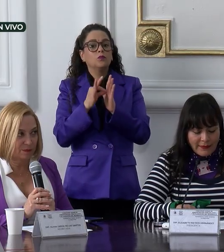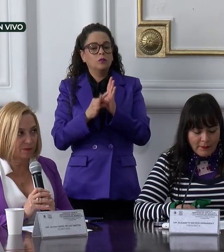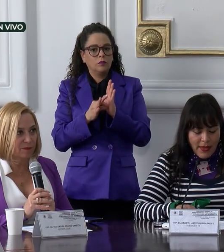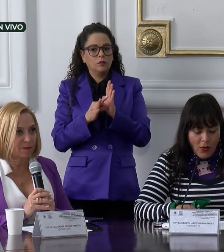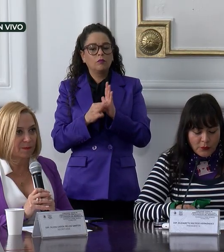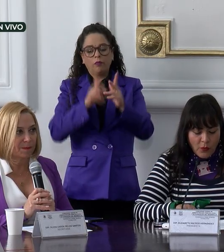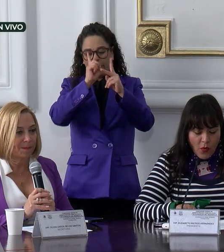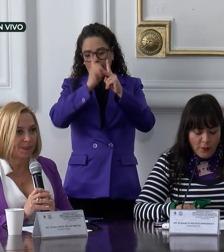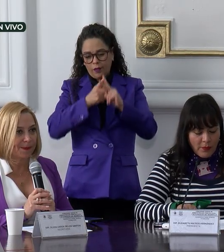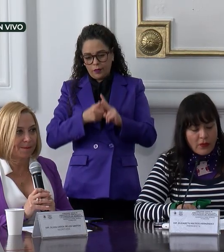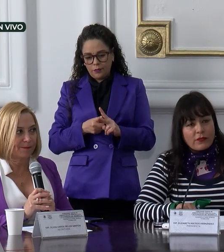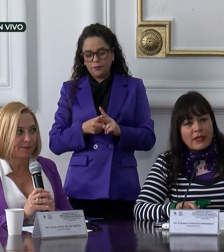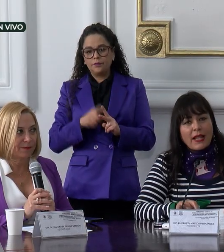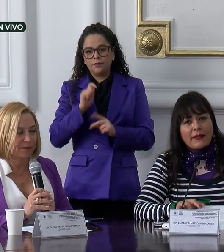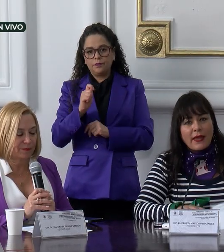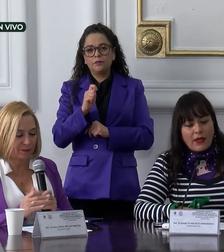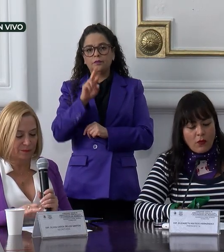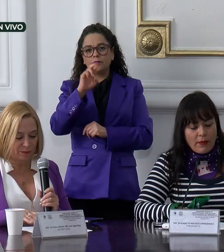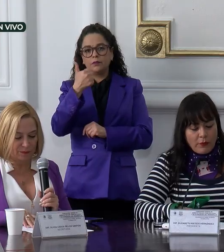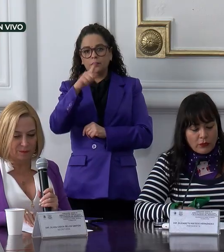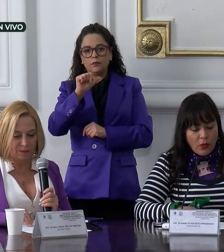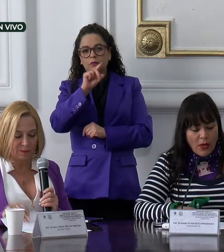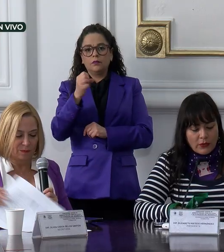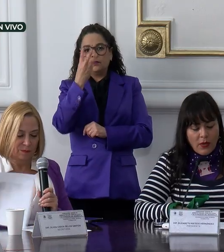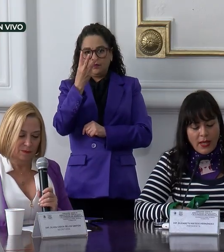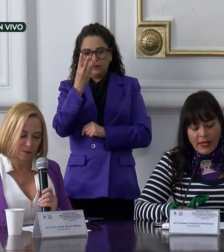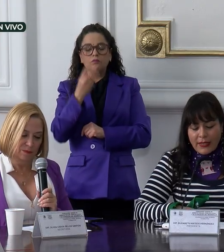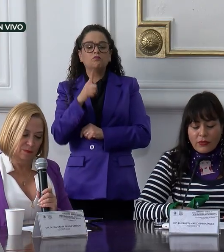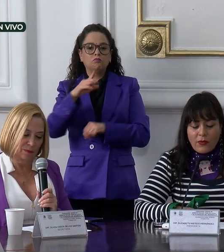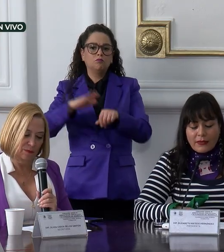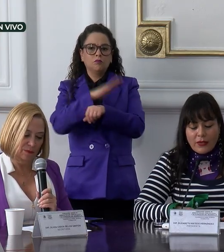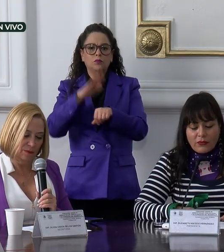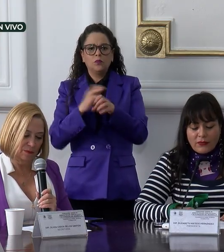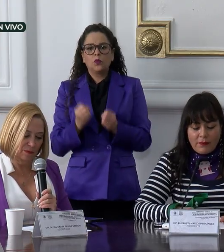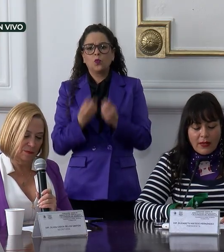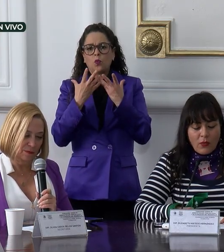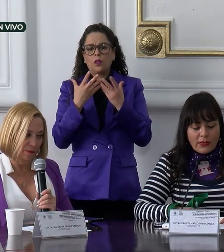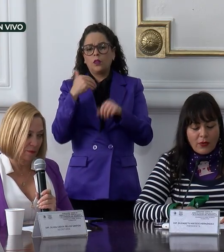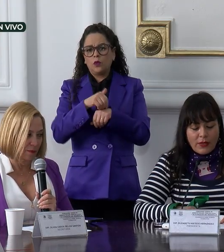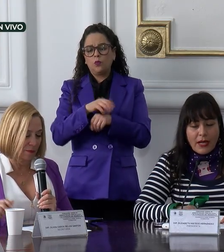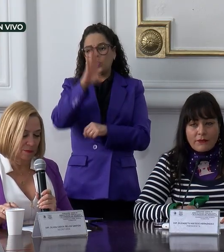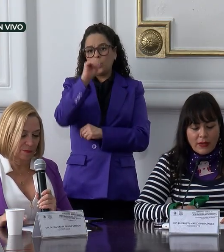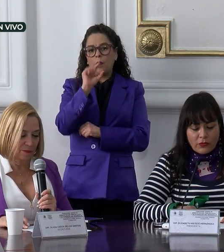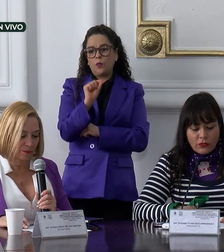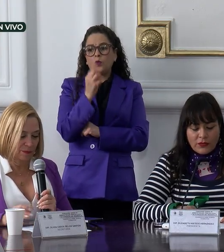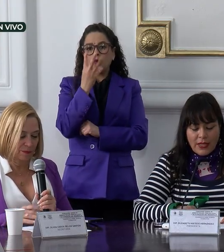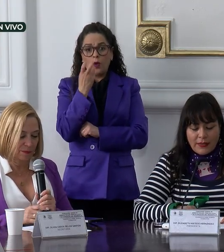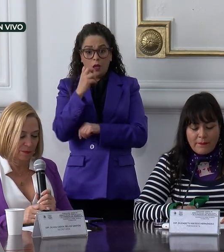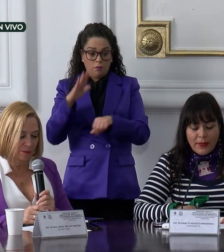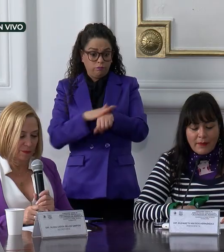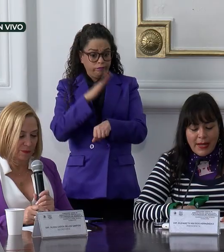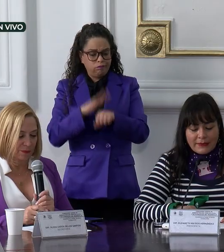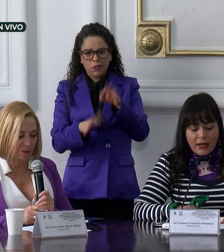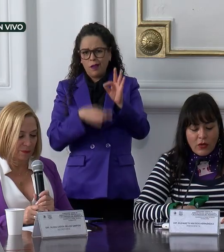de 3 simple obtuvo un promedio final de 9.4. En razón de lo anterior, se estima que cuenta con una calificación